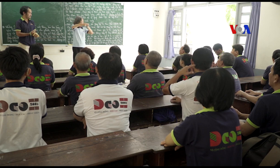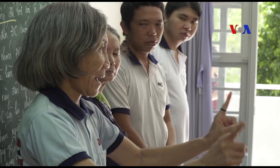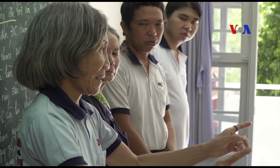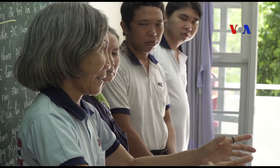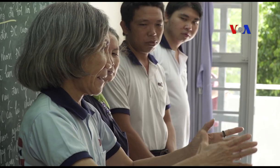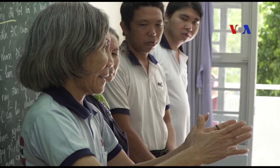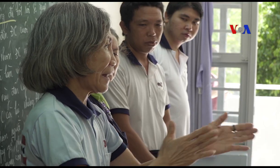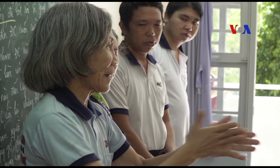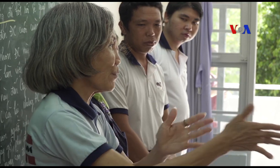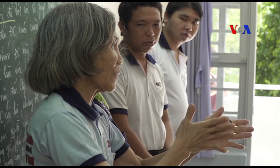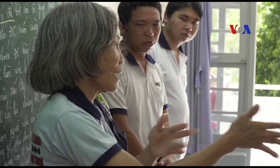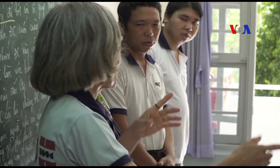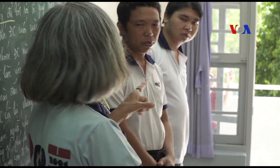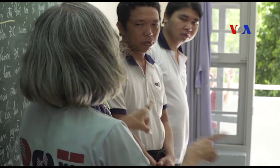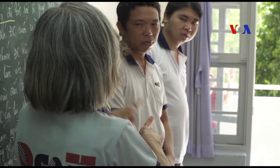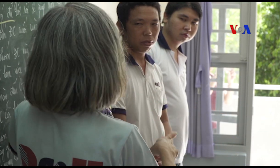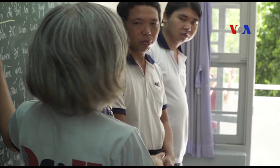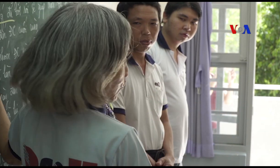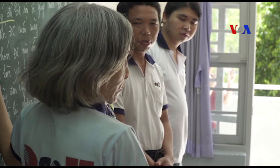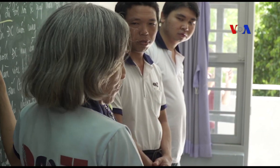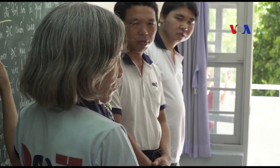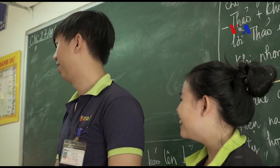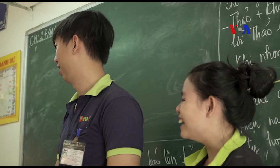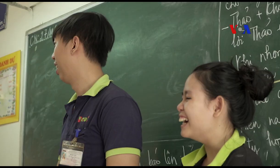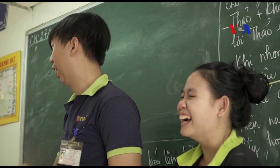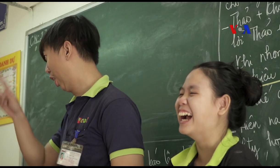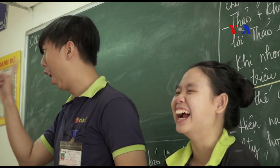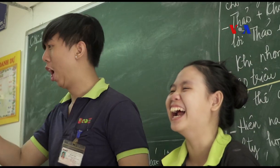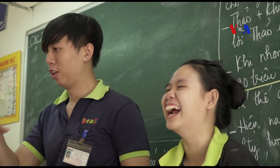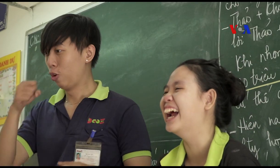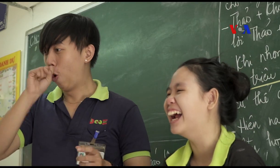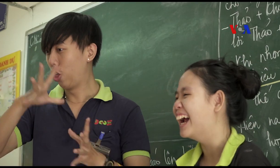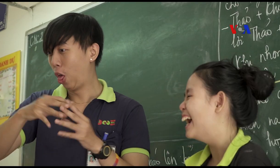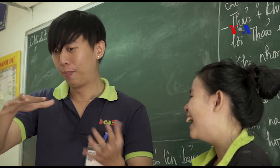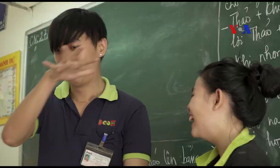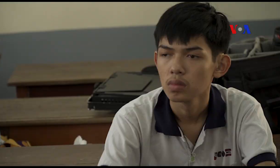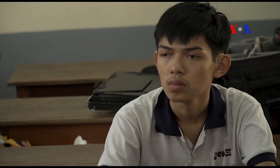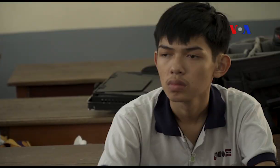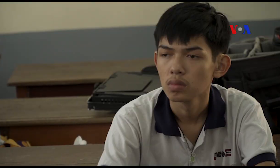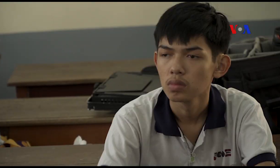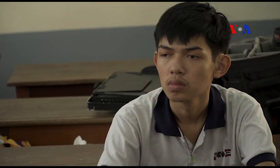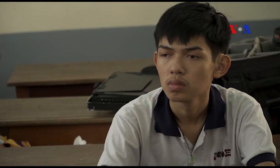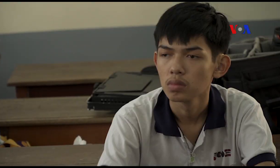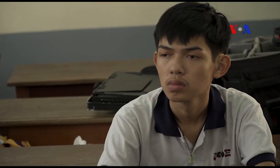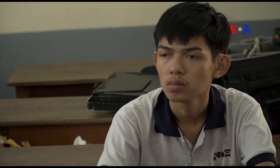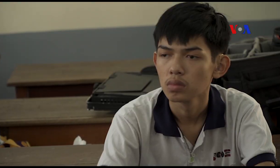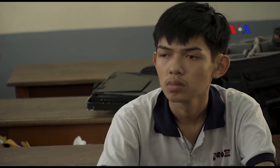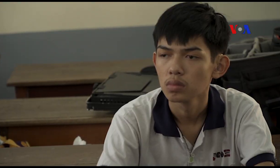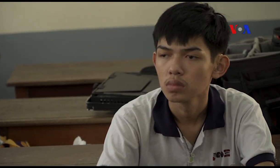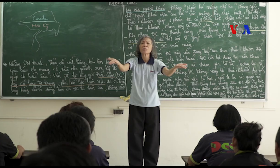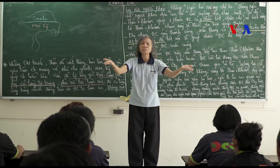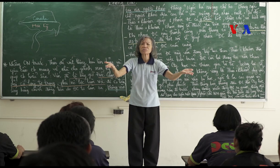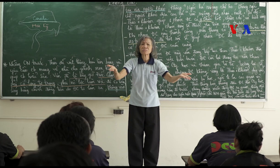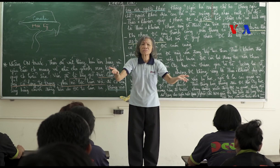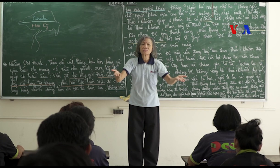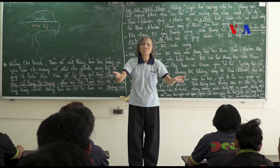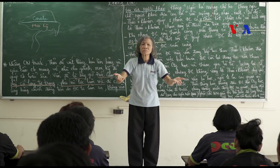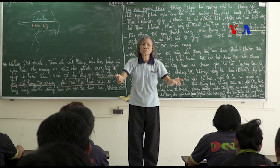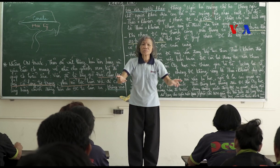tập của anh. Và chính từ những gì đã trải qua, mẹ con anh Khiêm luôn trân trọng những giá trị đó và đã quyết định chia sẻ cùng